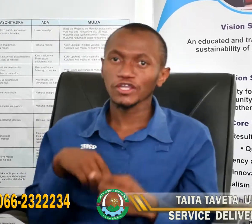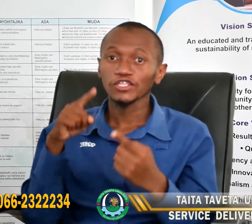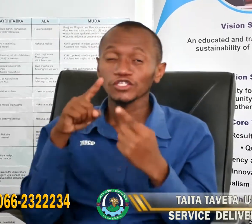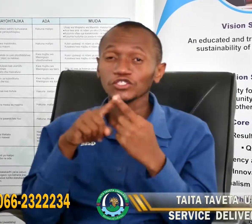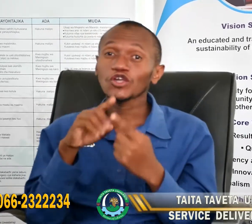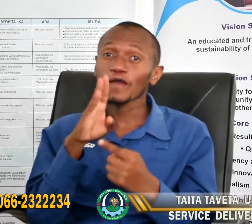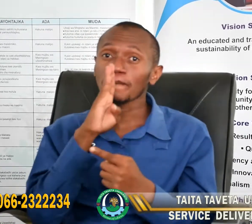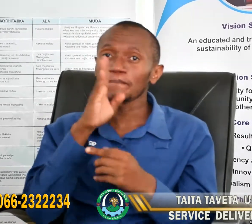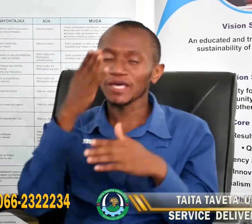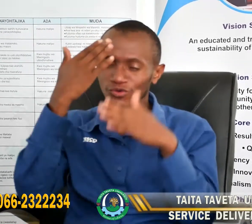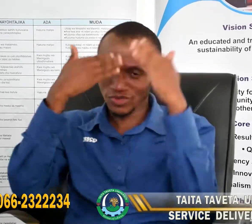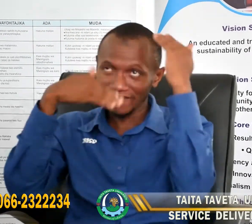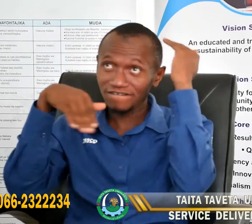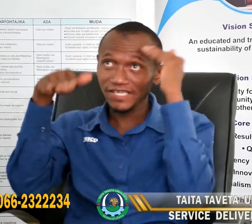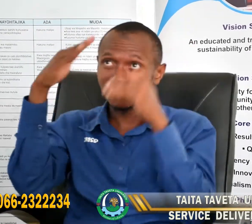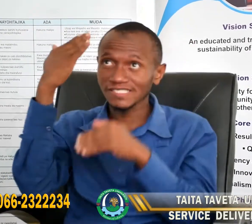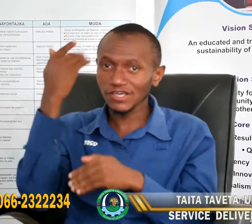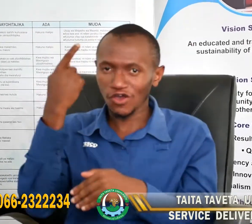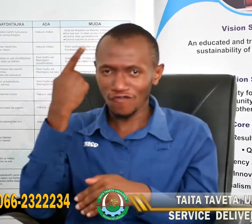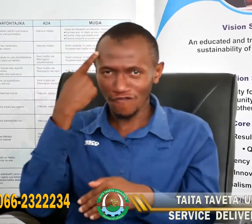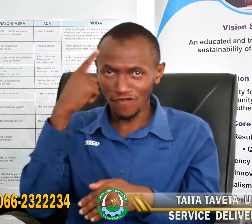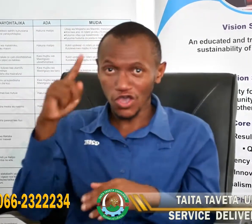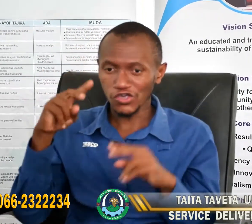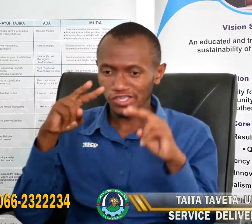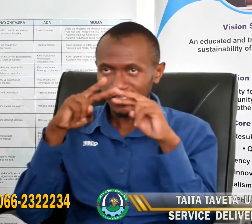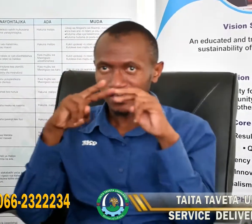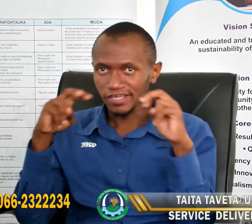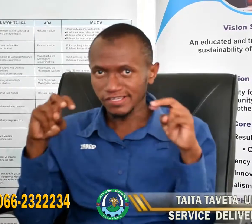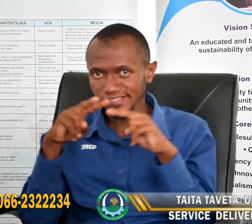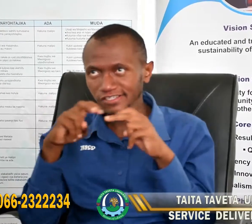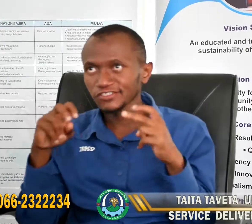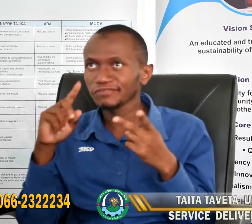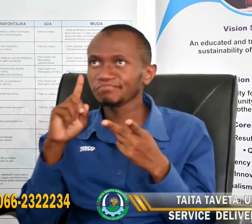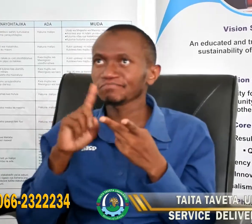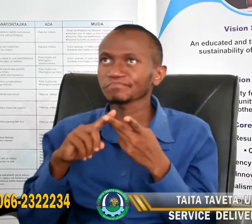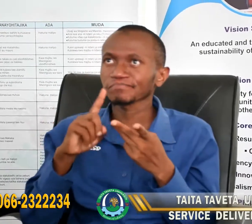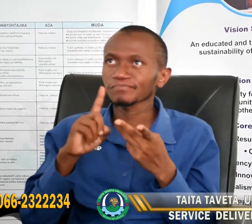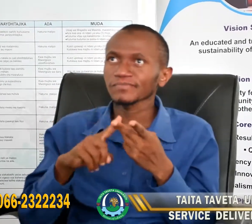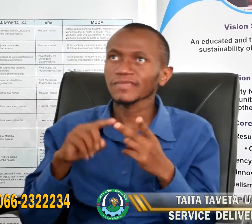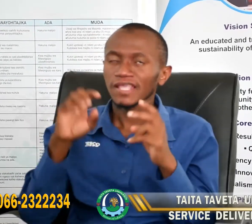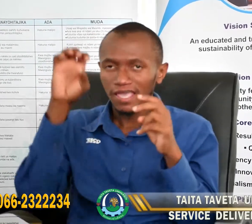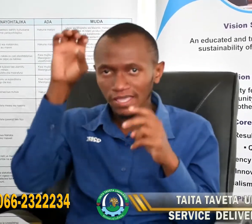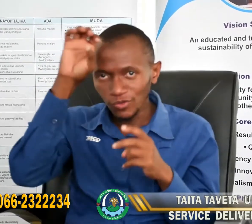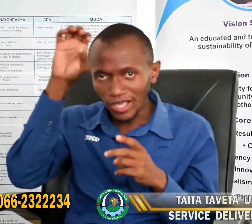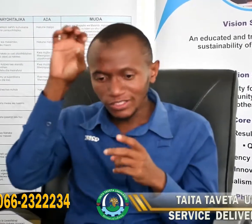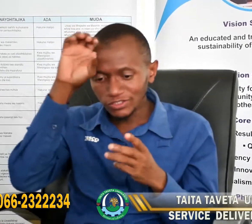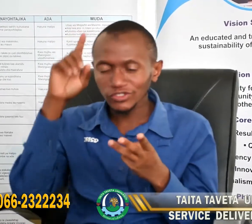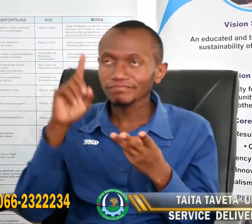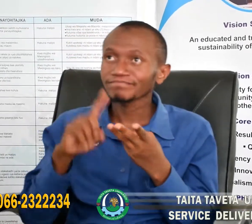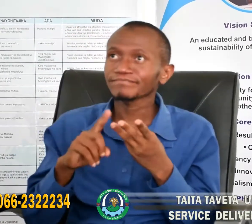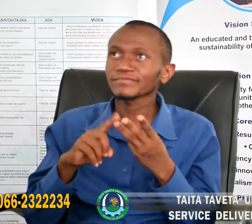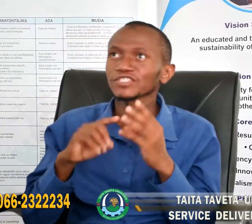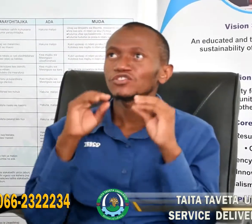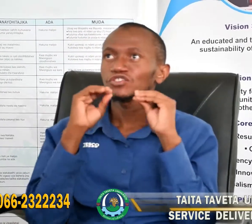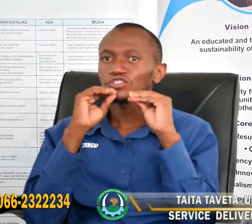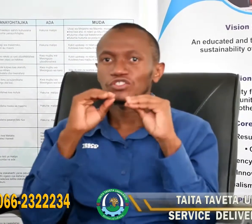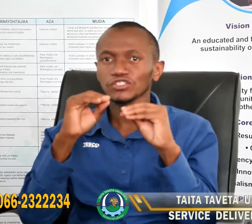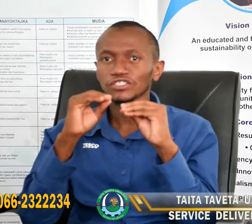maliasili nyingine. Kama chuo kikuu, tunakusudia kuheshimu na kuboresha utoaji wa